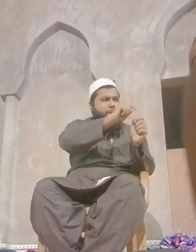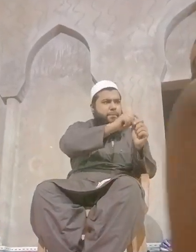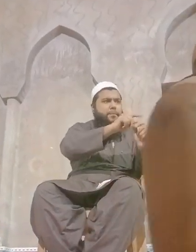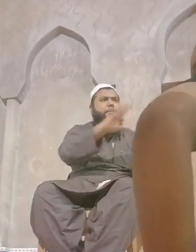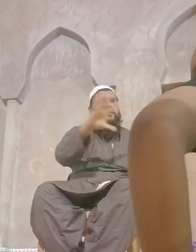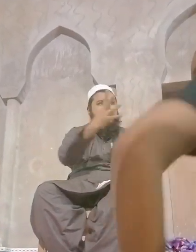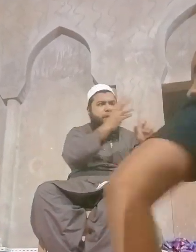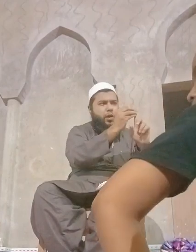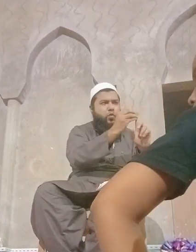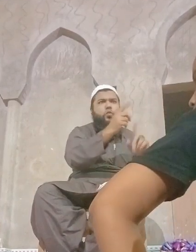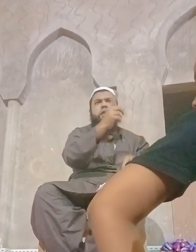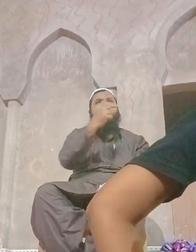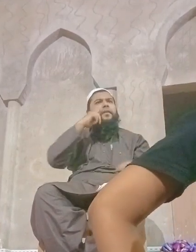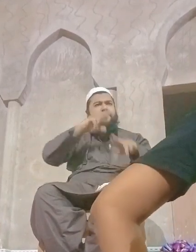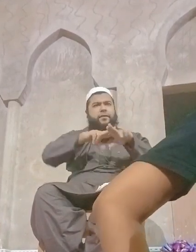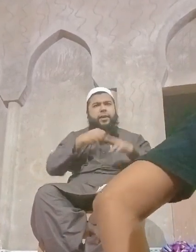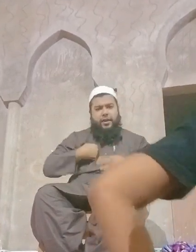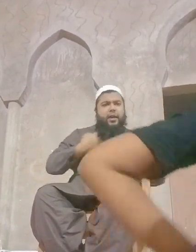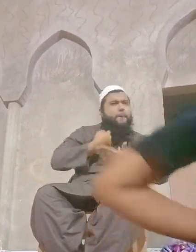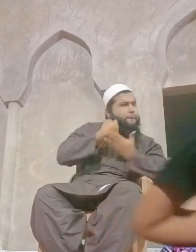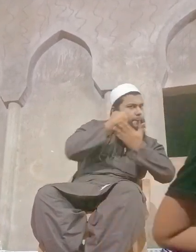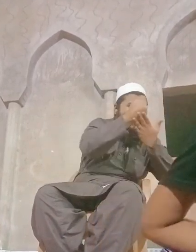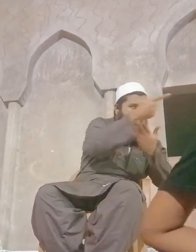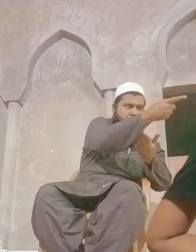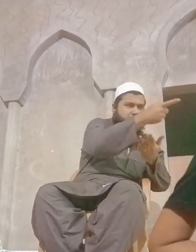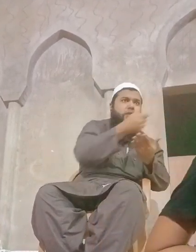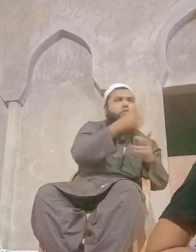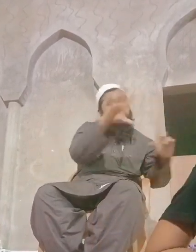জন্য পাঠিয়েছে, না তোমরা অনুমতি নিয়ে এসেছো?